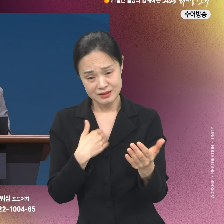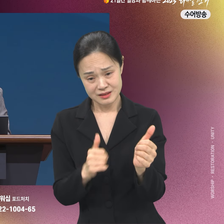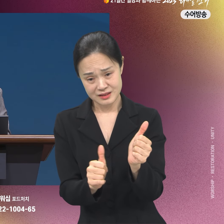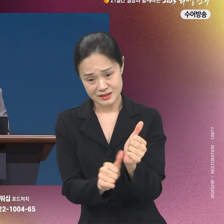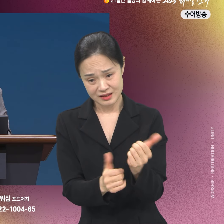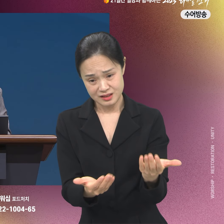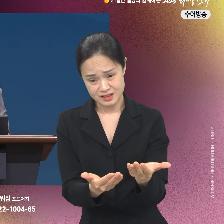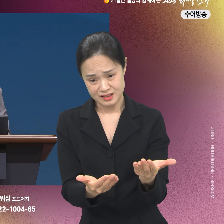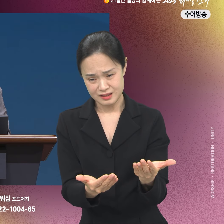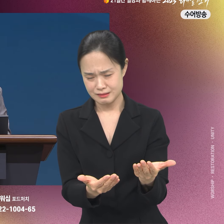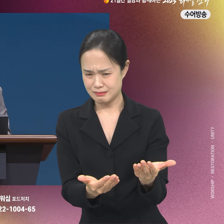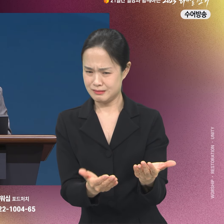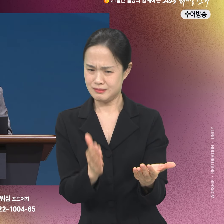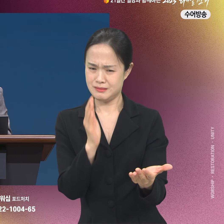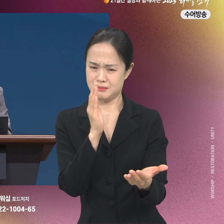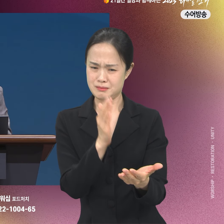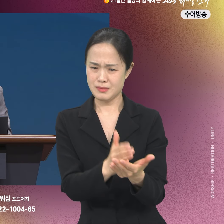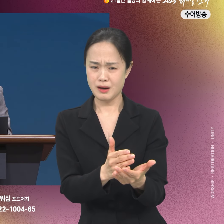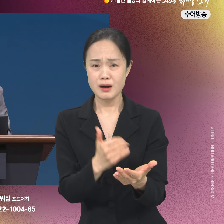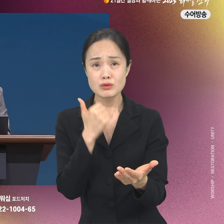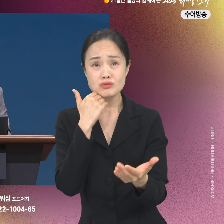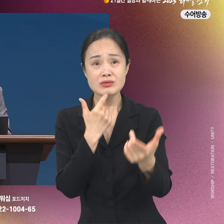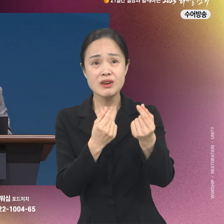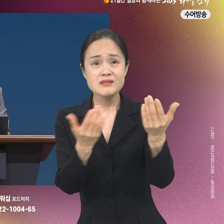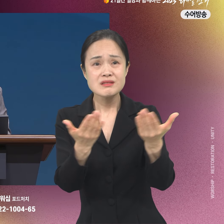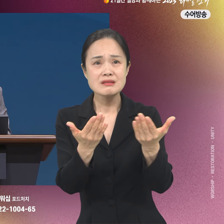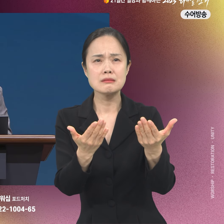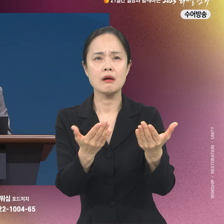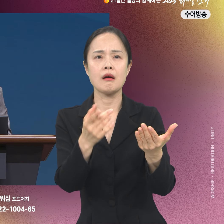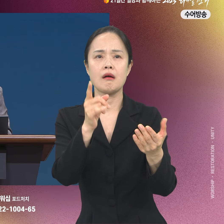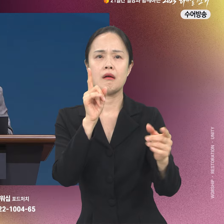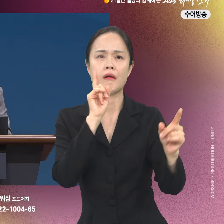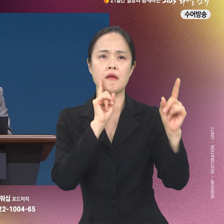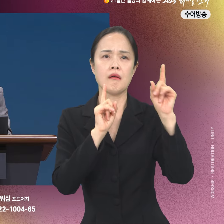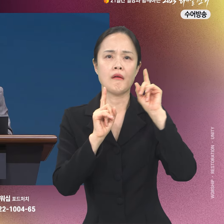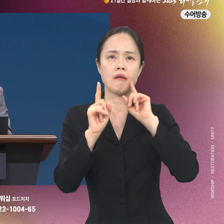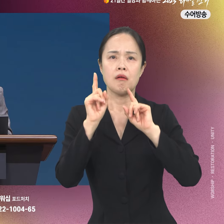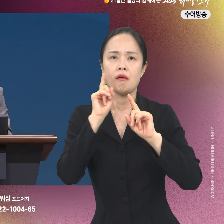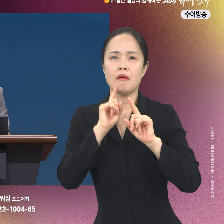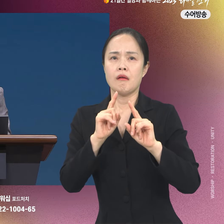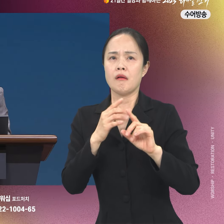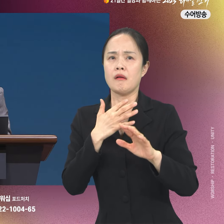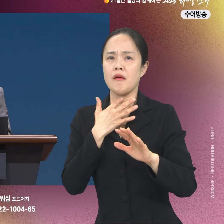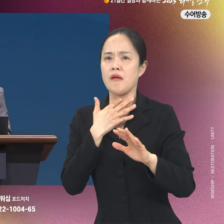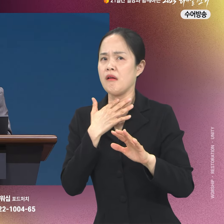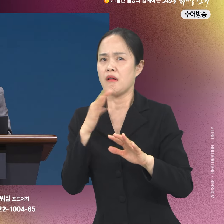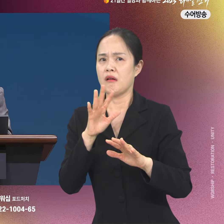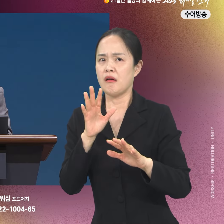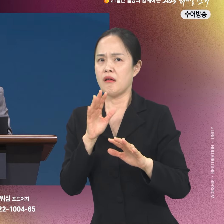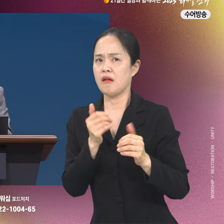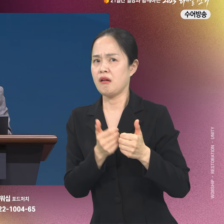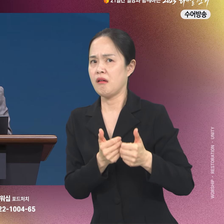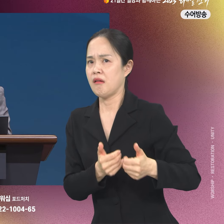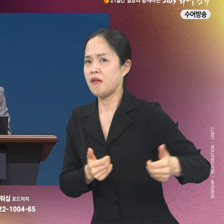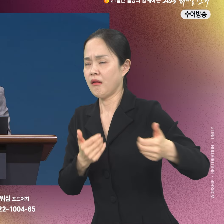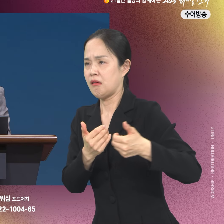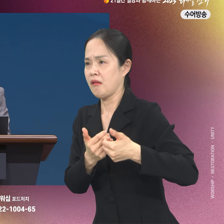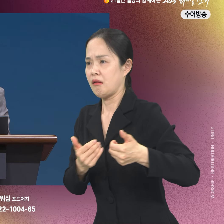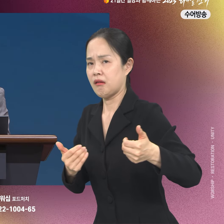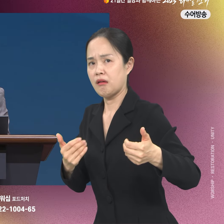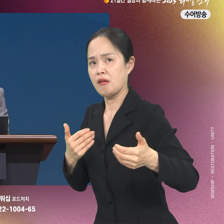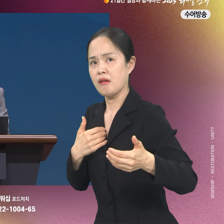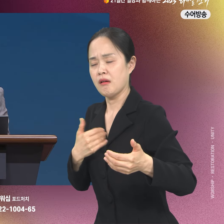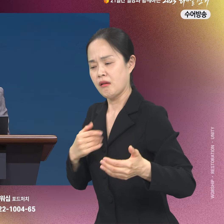IP를 만드는 게 낫겠어, 내 능력과 내 재능을 내 거 만들면서 써야지, 이렇게 생각을 바꿔먹게 하시는